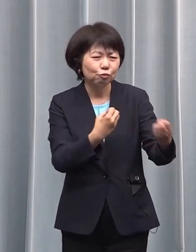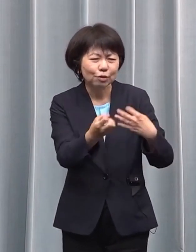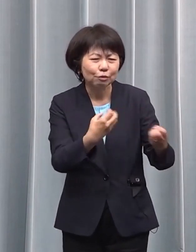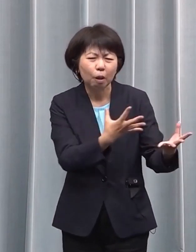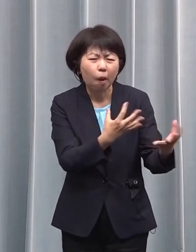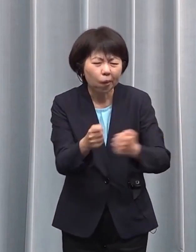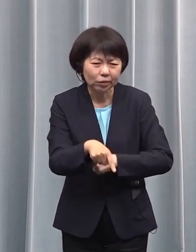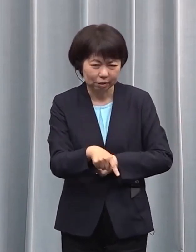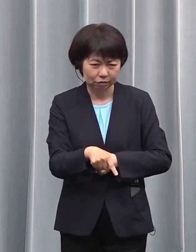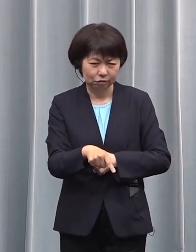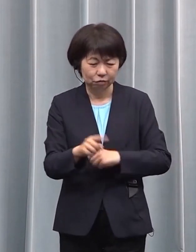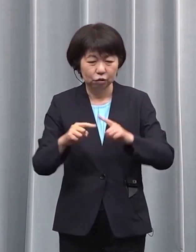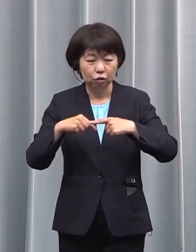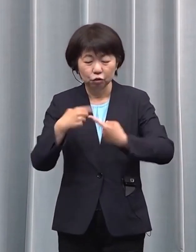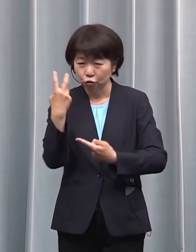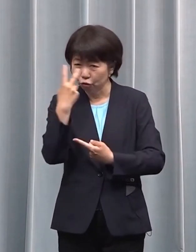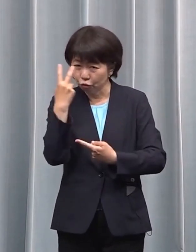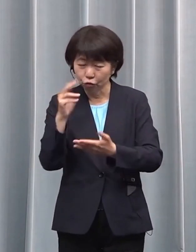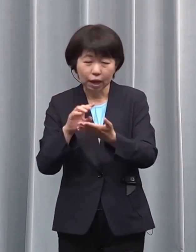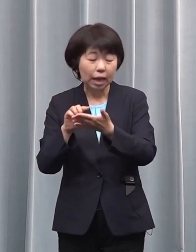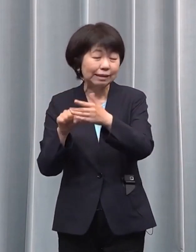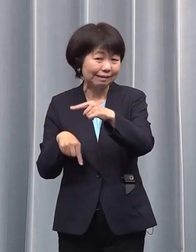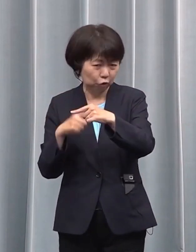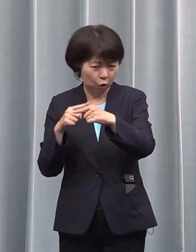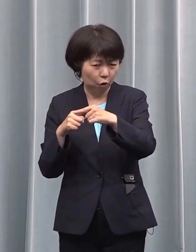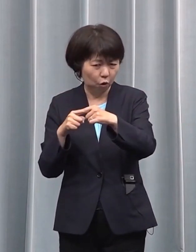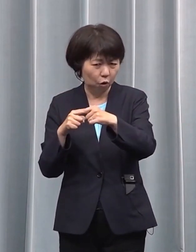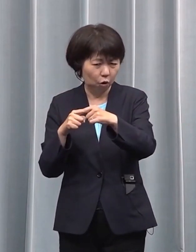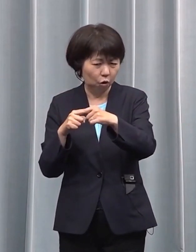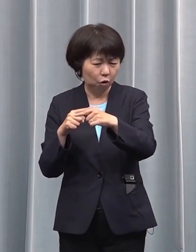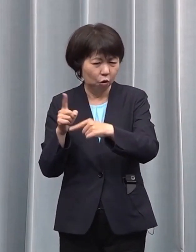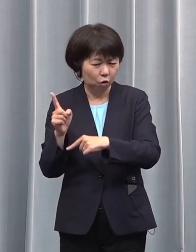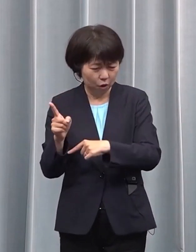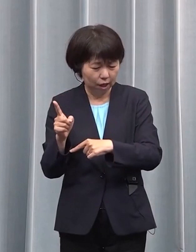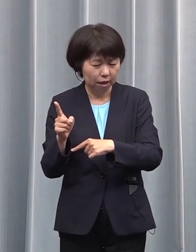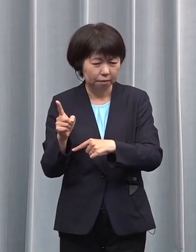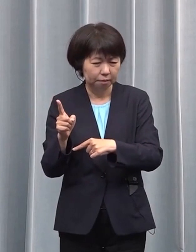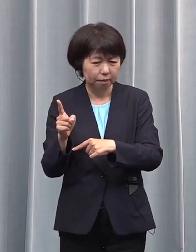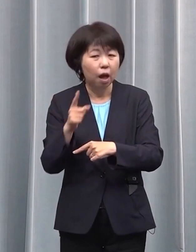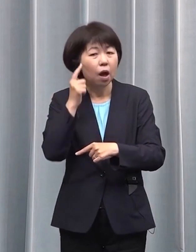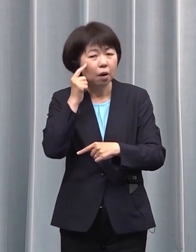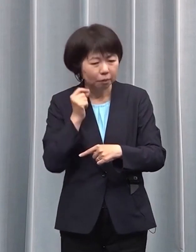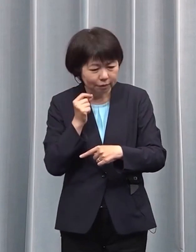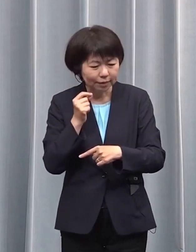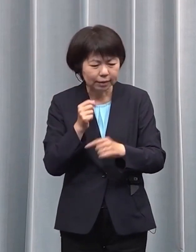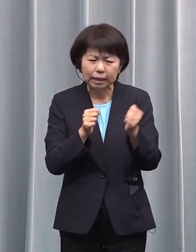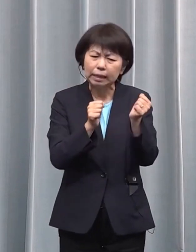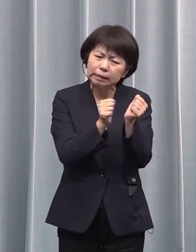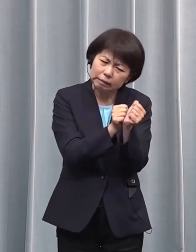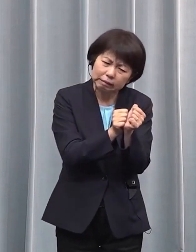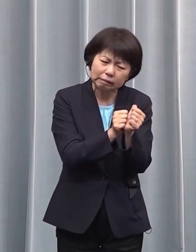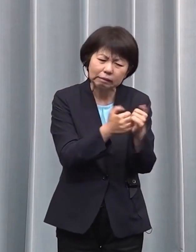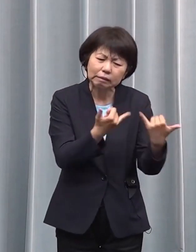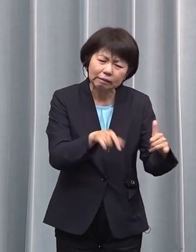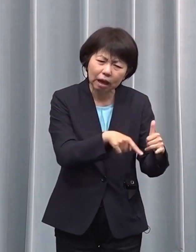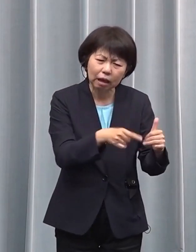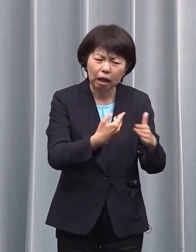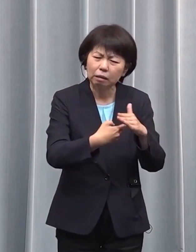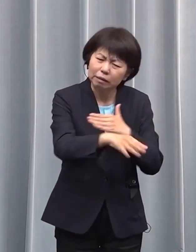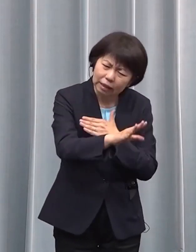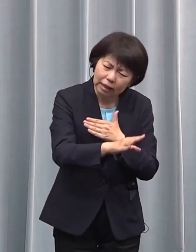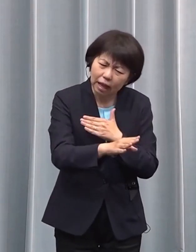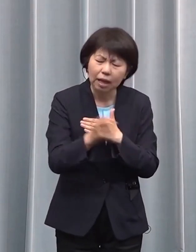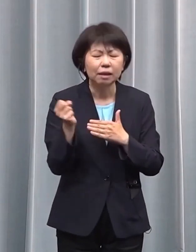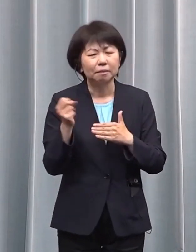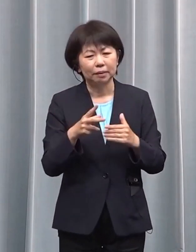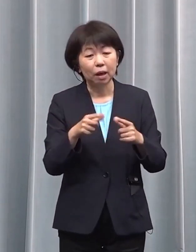のは、万が一支援者や弁護士が引き受けている非収容者等々が逃げたり、もしくは不法に就労していた場合は、